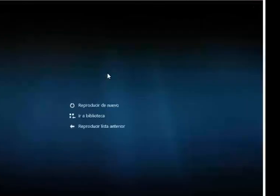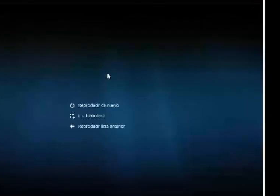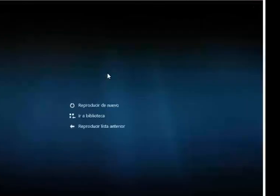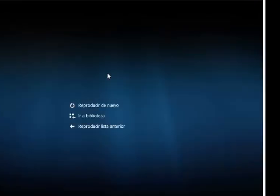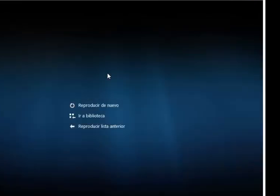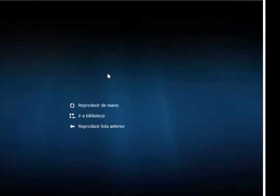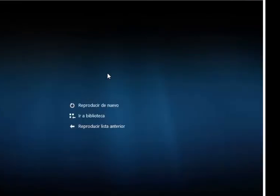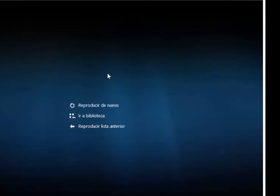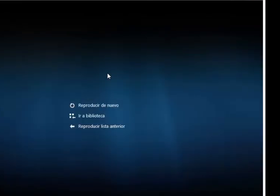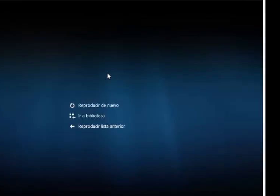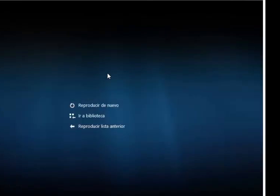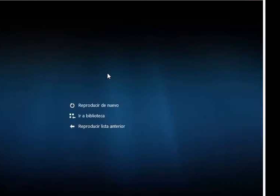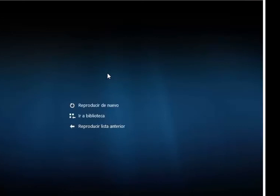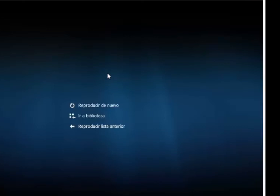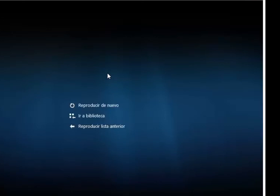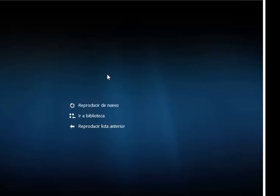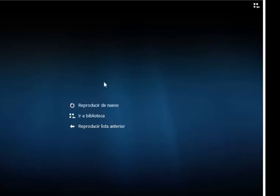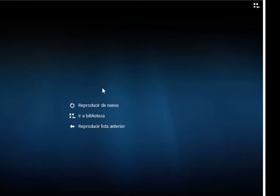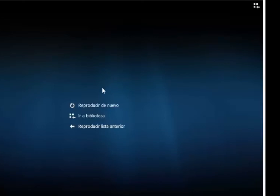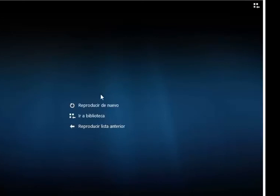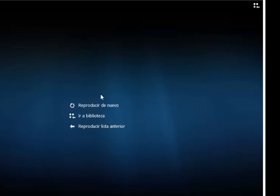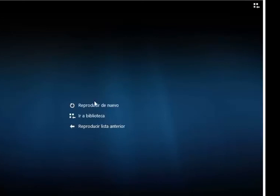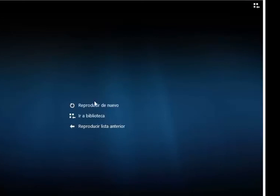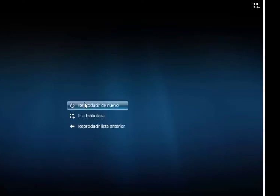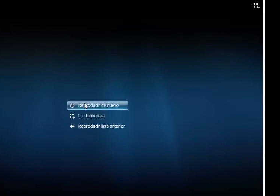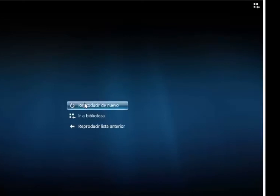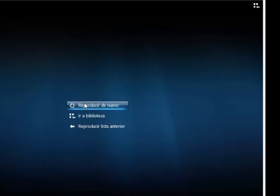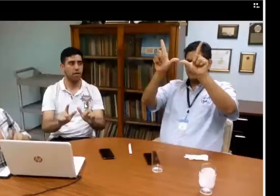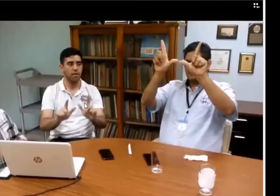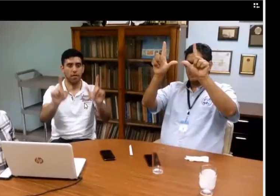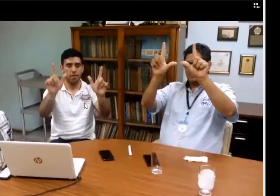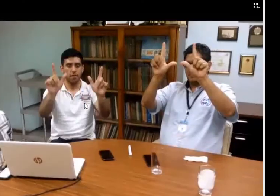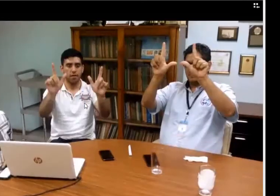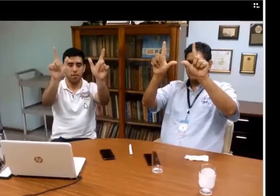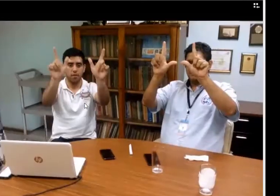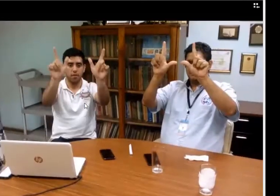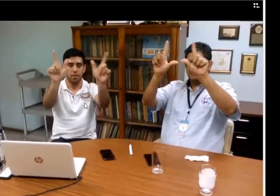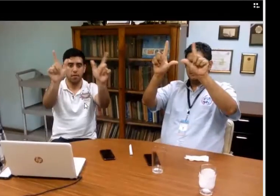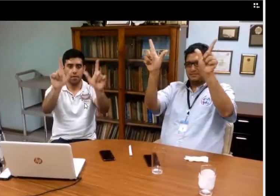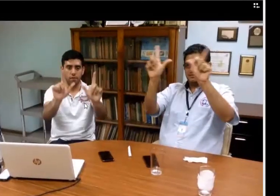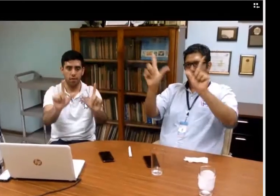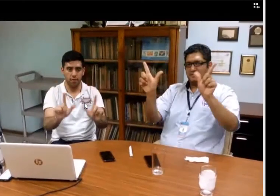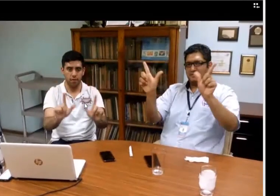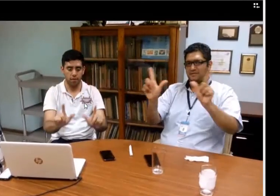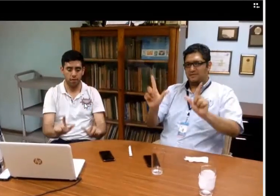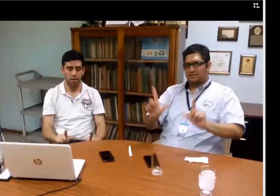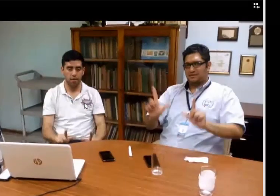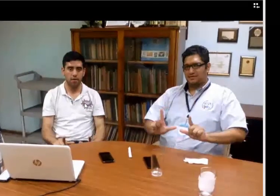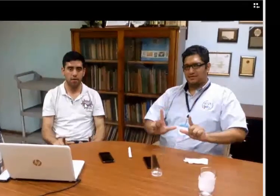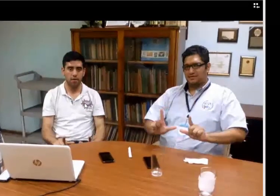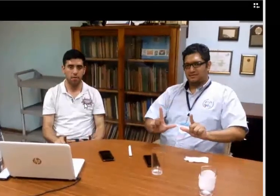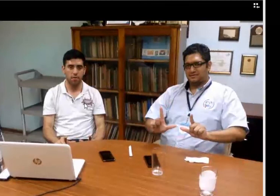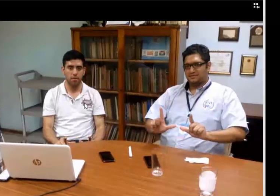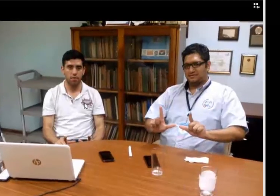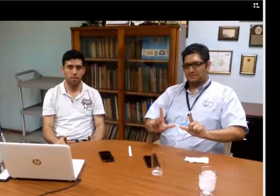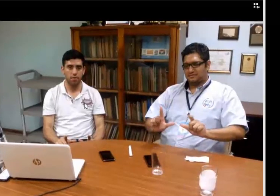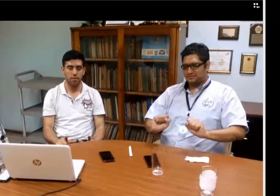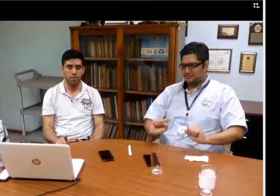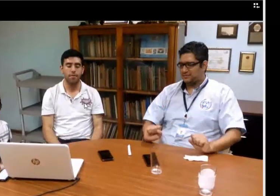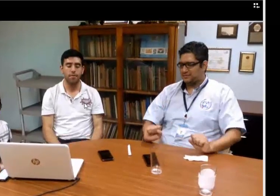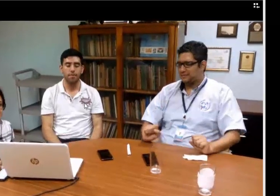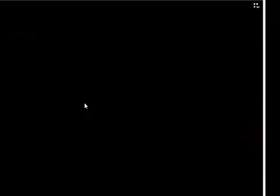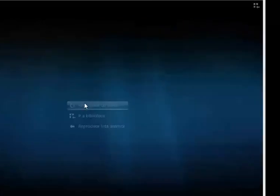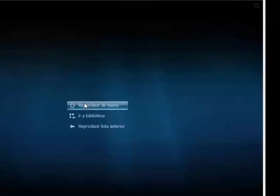oyente dijo, forma de la letra, decía. ¿Ya? Pero sirvió para que se les quedara. ¿Ya? Eso sí lo